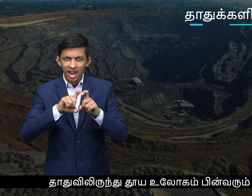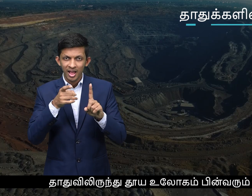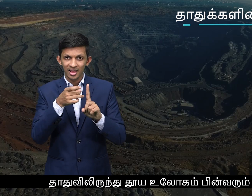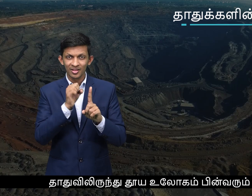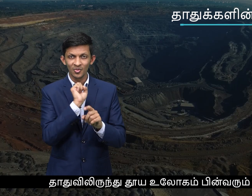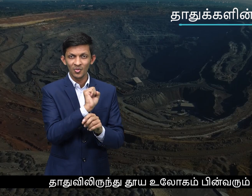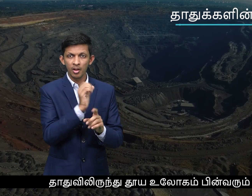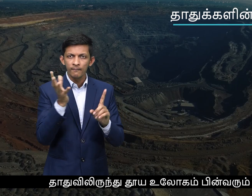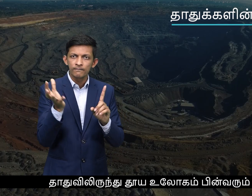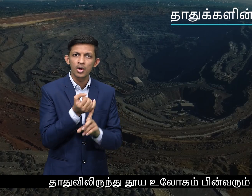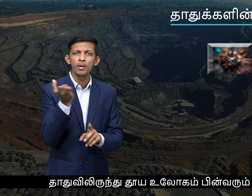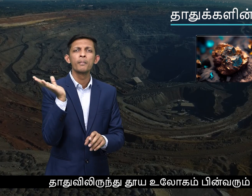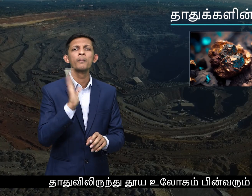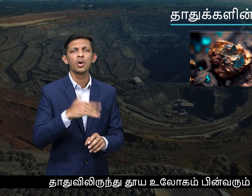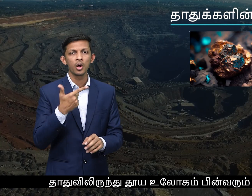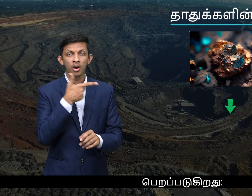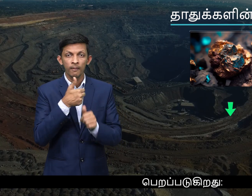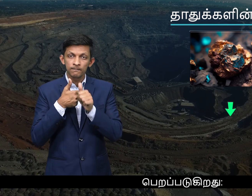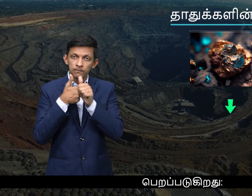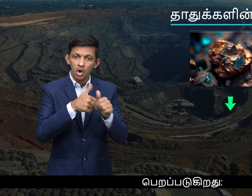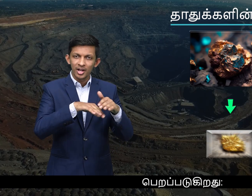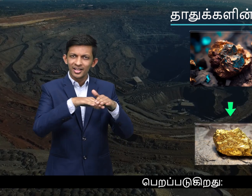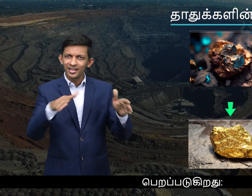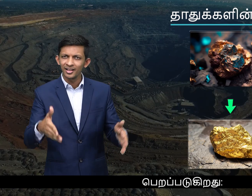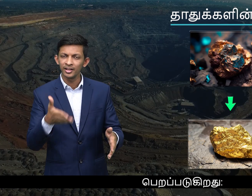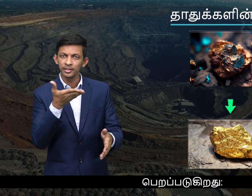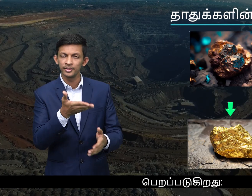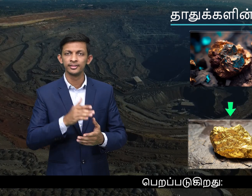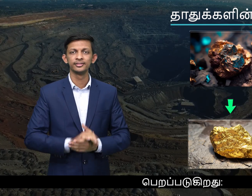தாதுவிலிருந்து தூய உலோகம் பின்வரும் நிலைகளில் பெறப்படுகிறது.